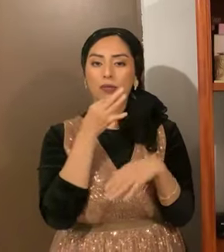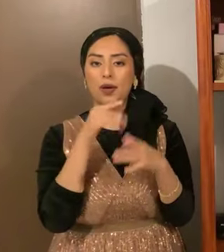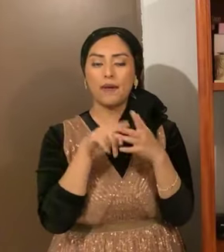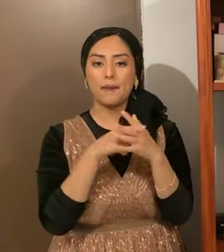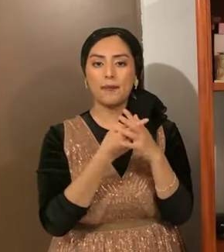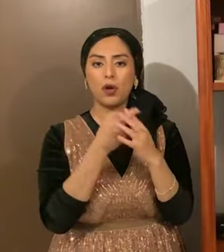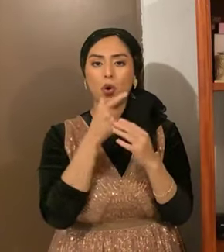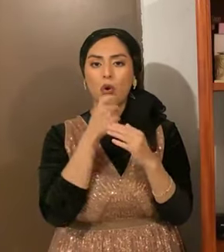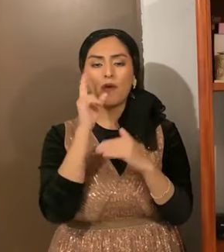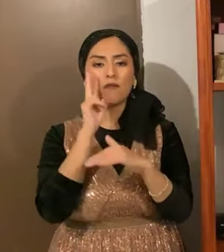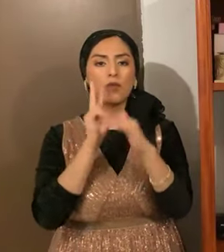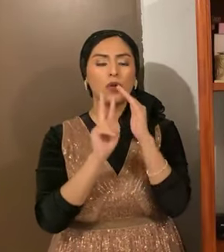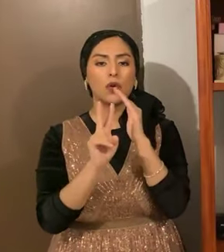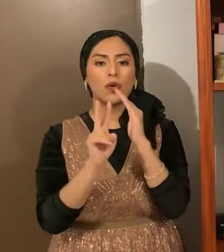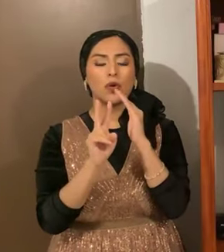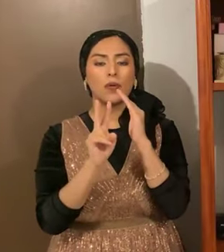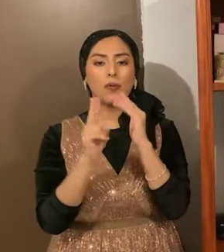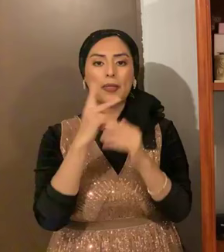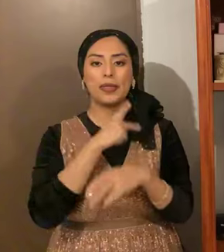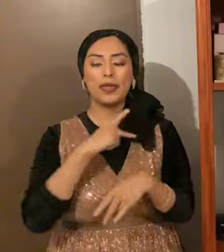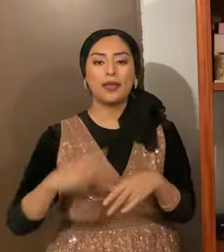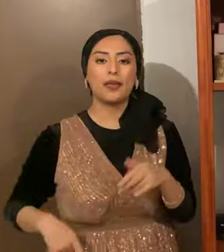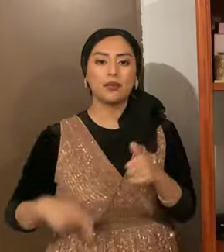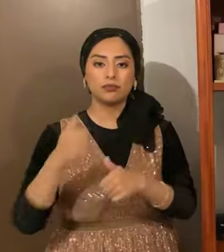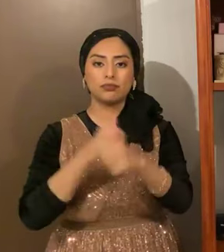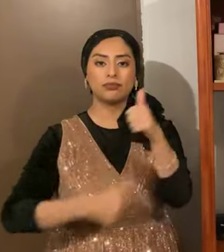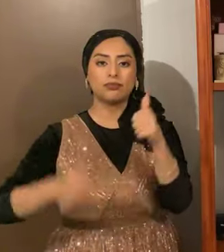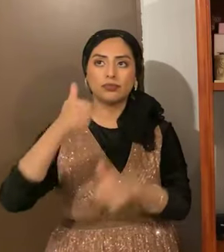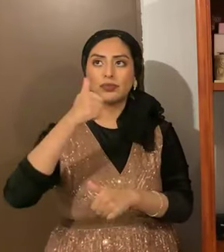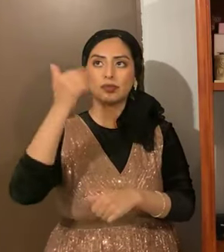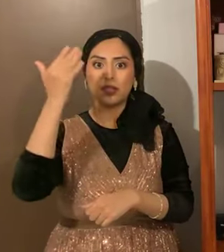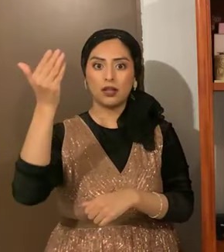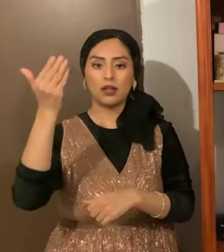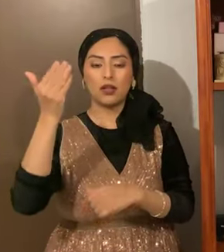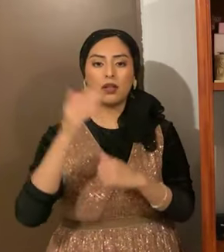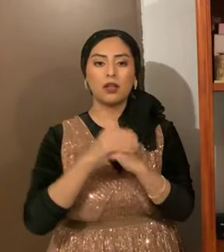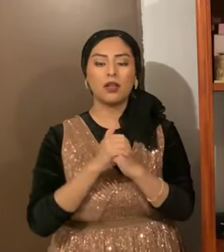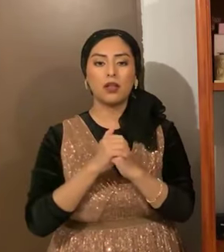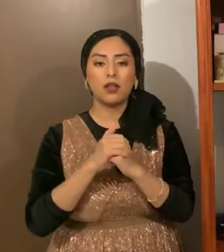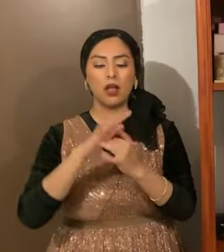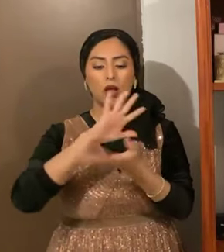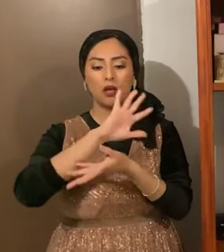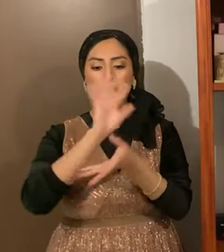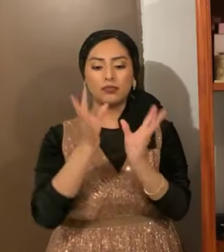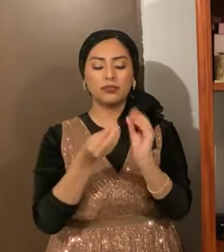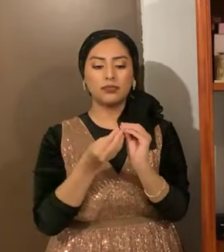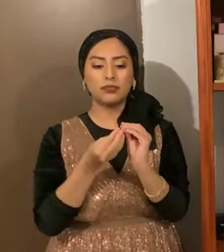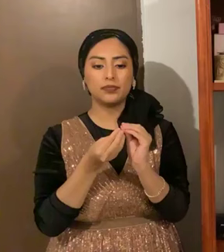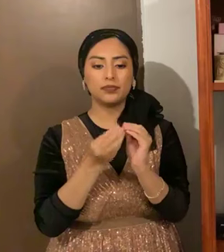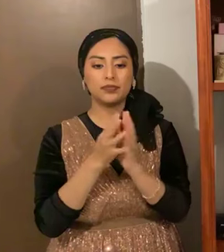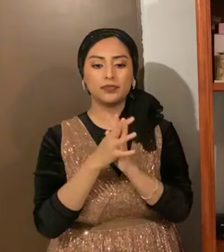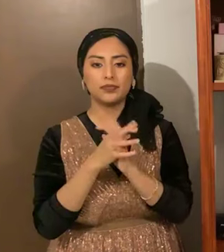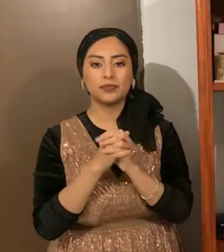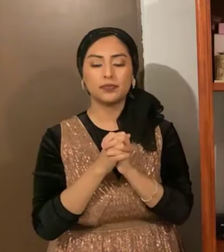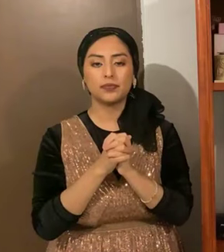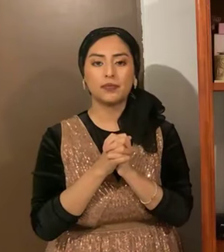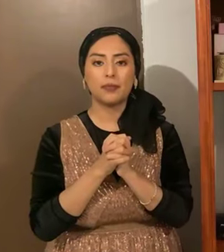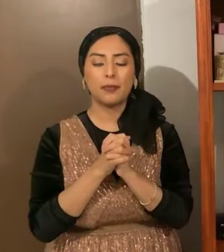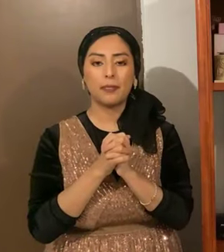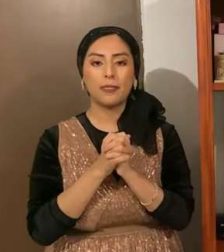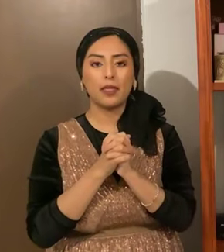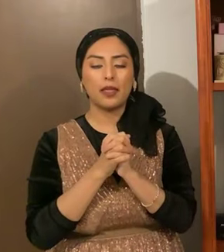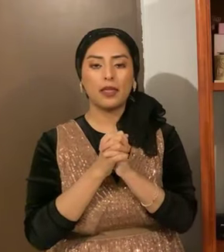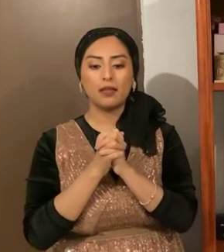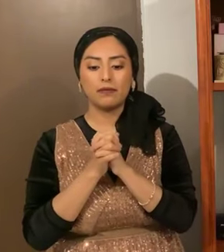desatar. ¿Quién la profetizó? El Rey de Reyes. Vamos a hacer una recopilación, no de noticias, sino de las